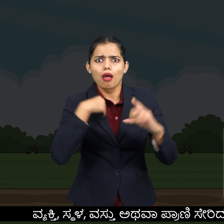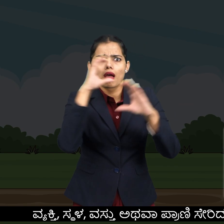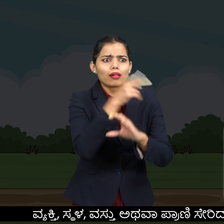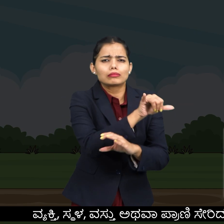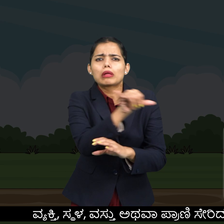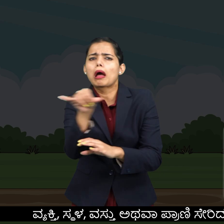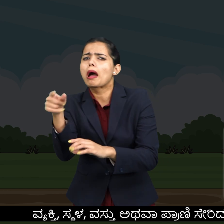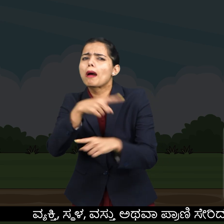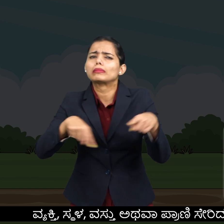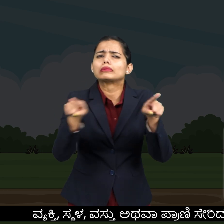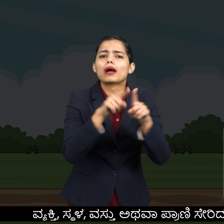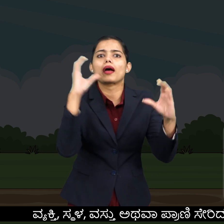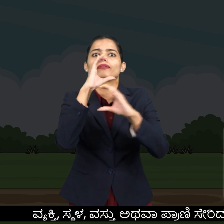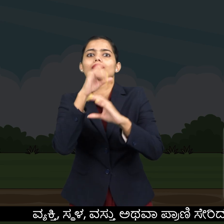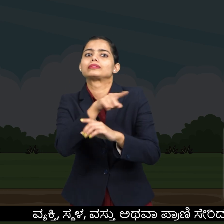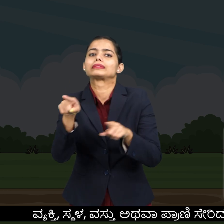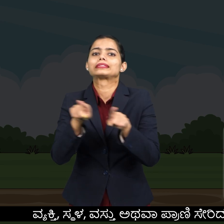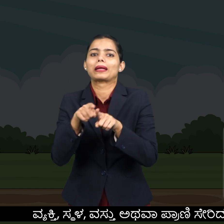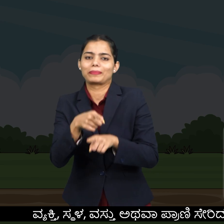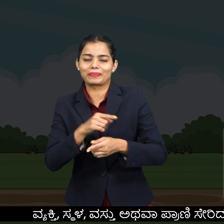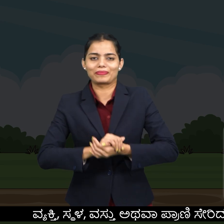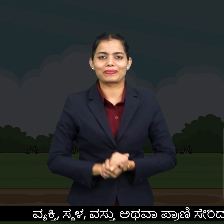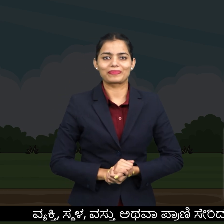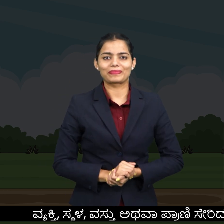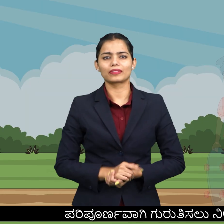ಎಲ್ಲದರಲ್ಲೂ ಇದು ಸಾಮಾನ್ಯವಾಗಿದೆ.